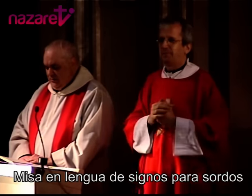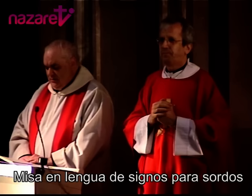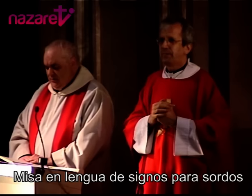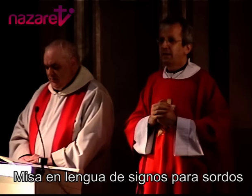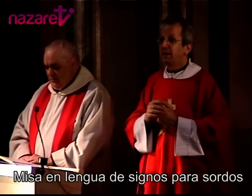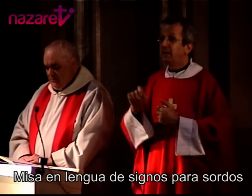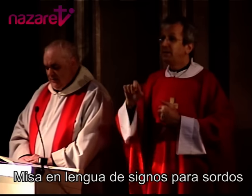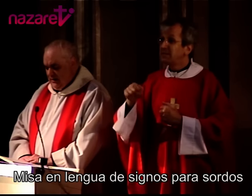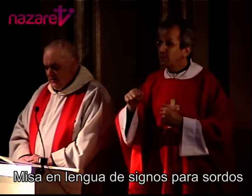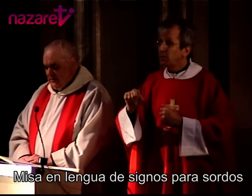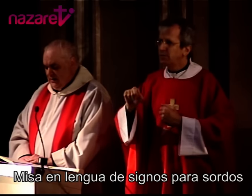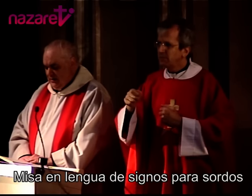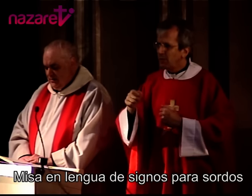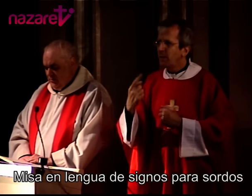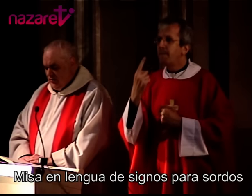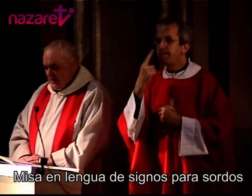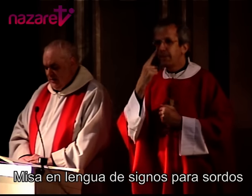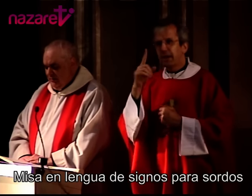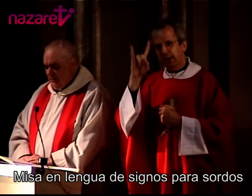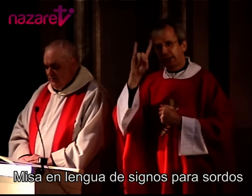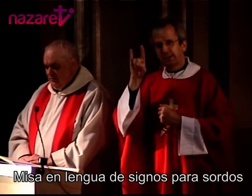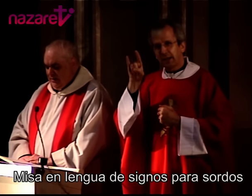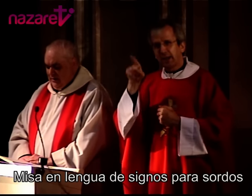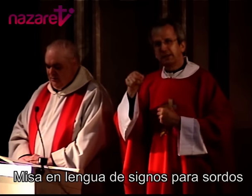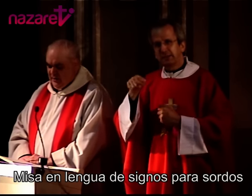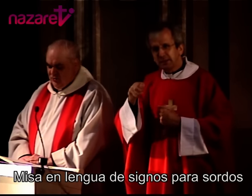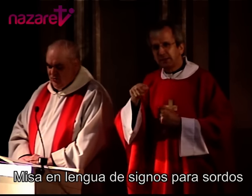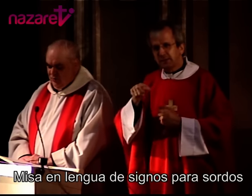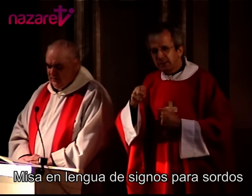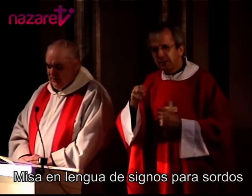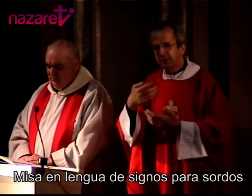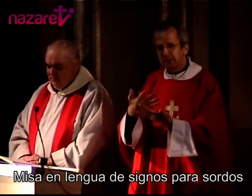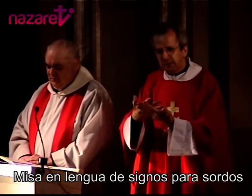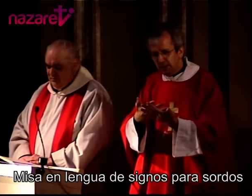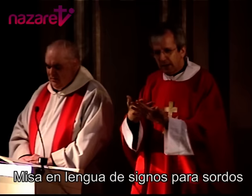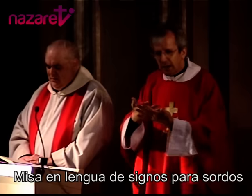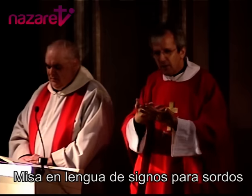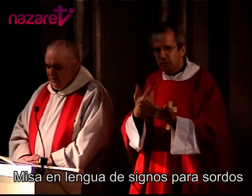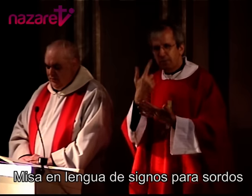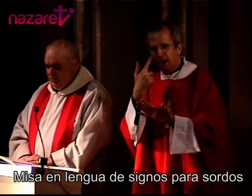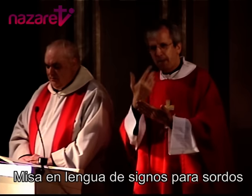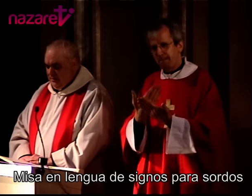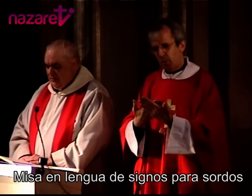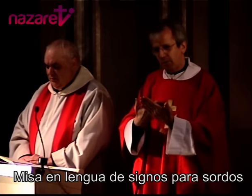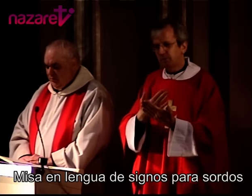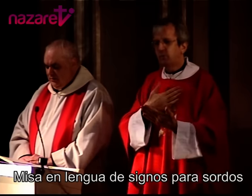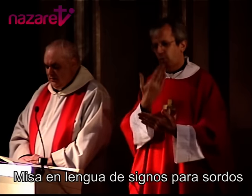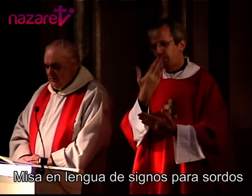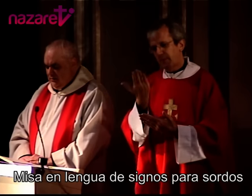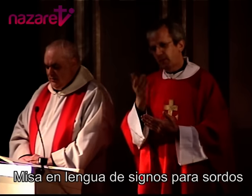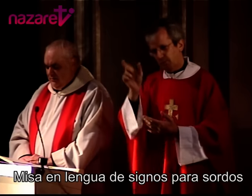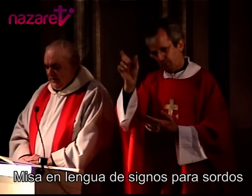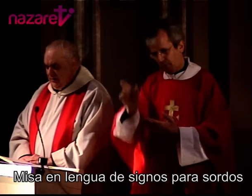Simón, Simón, mira que Satanás os ha reclamado para cribaros como el trigo, pero yo he pedido por